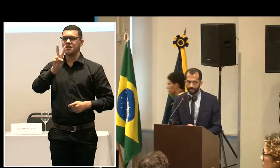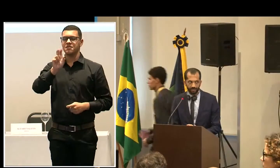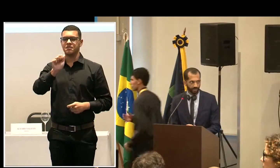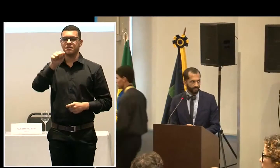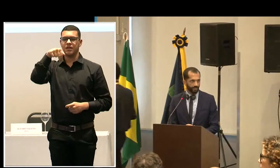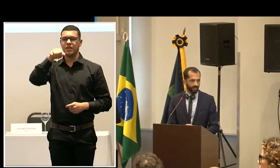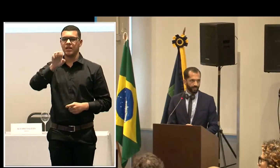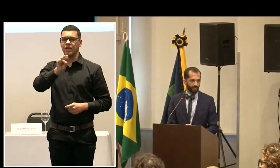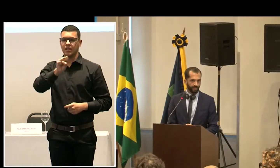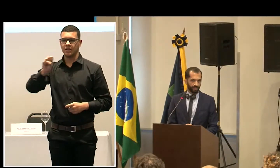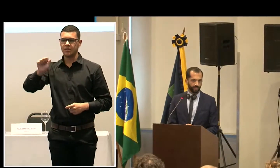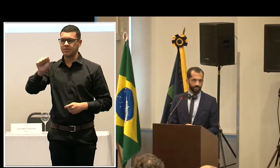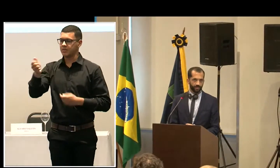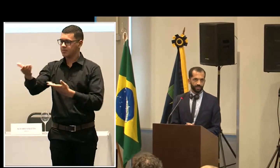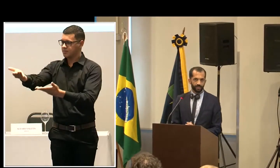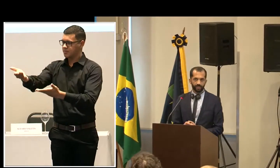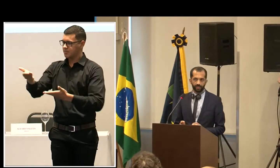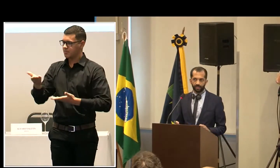Brasil,